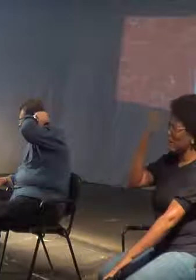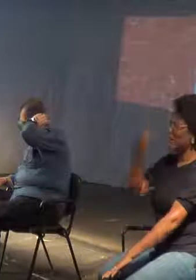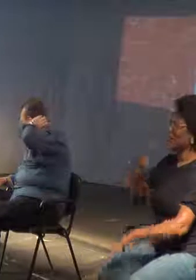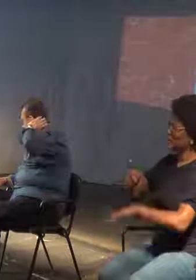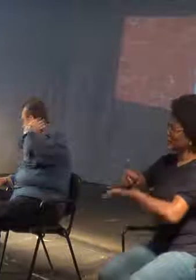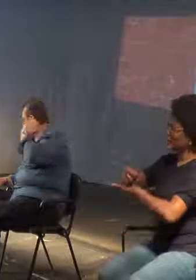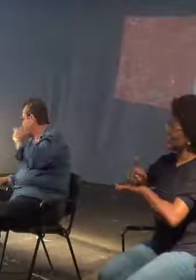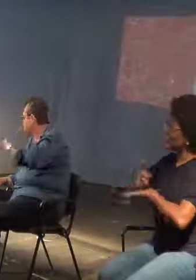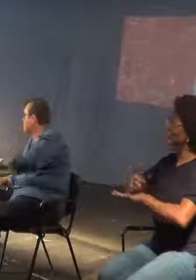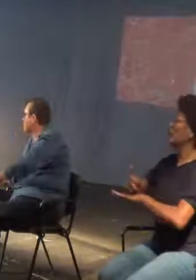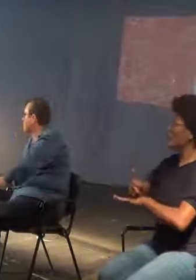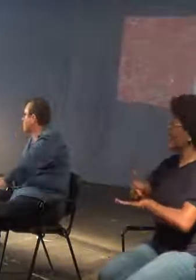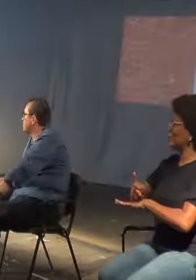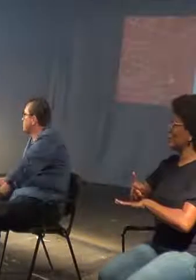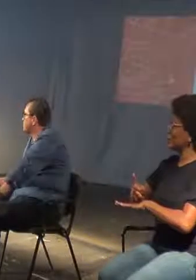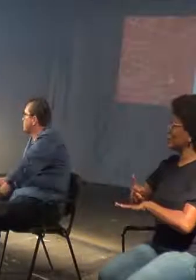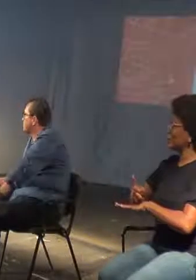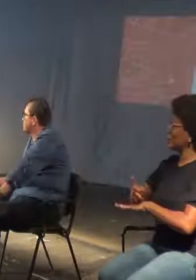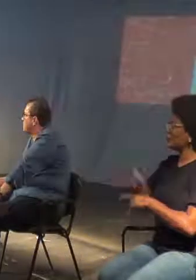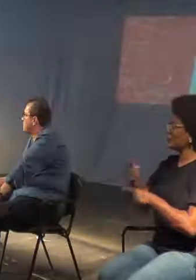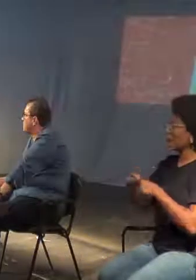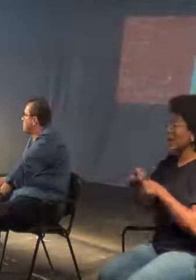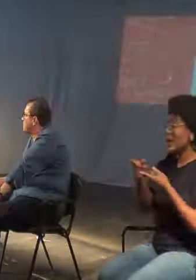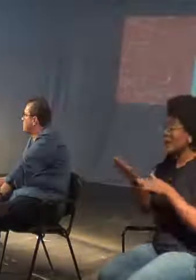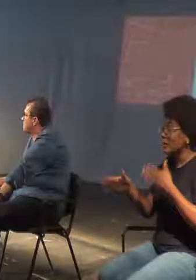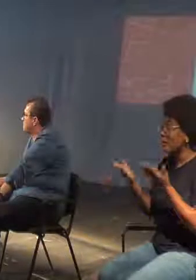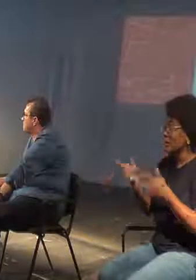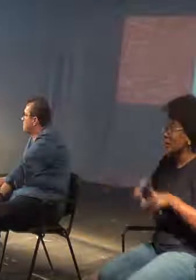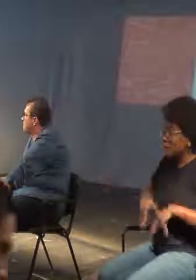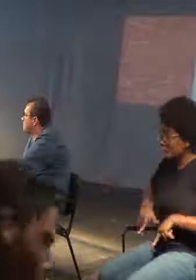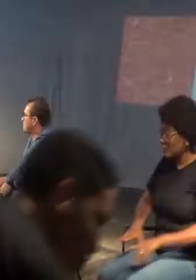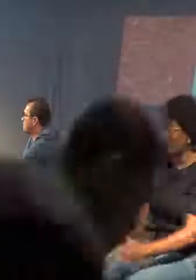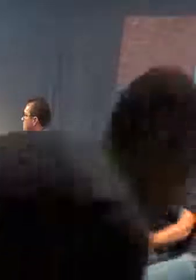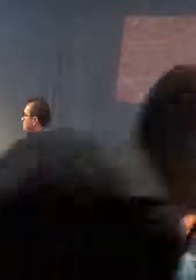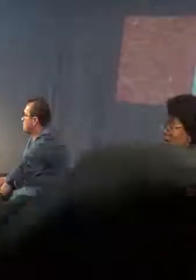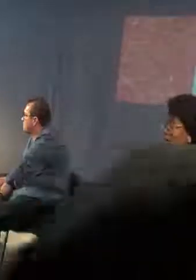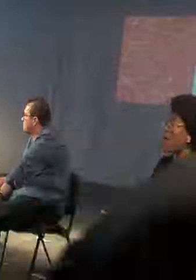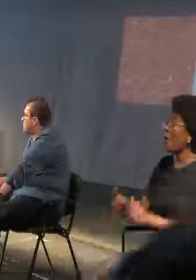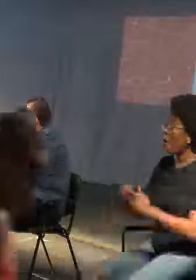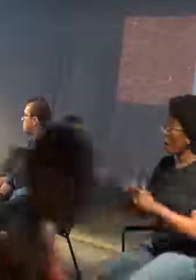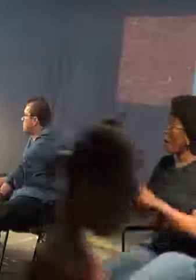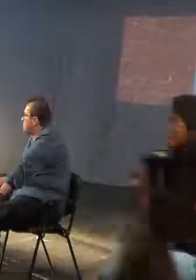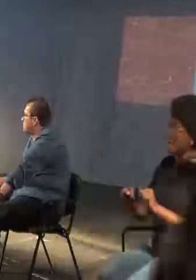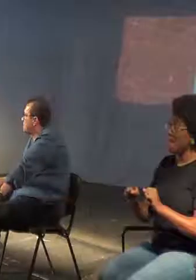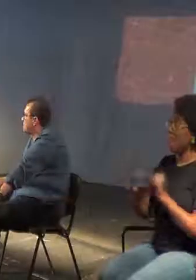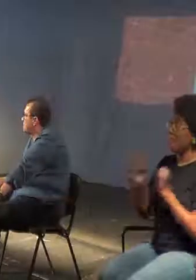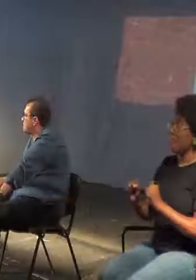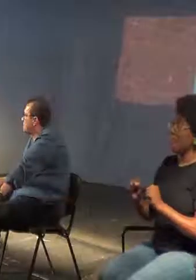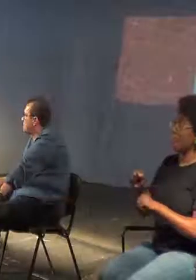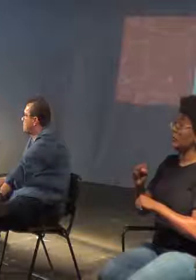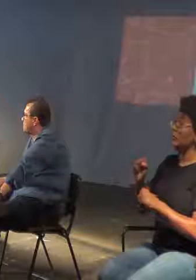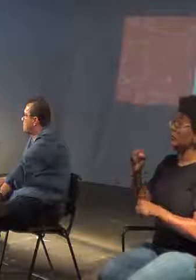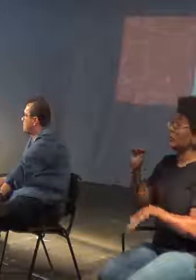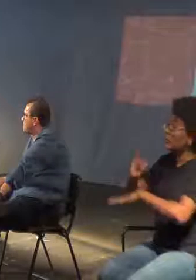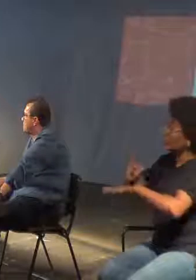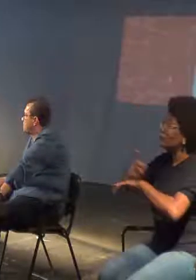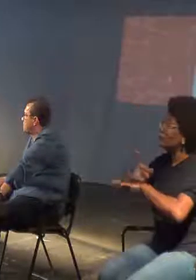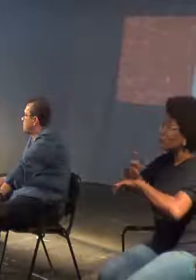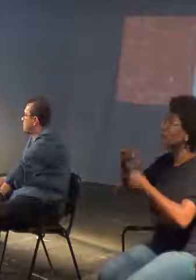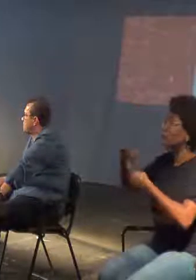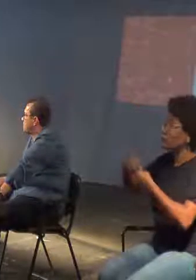gente às vezes não nasceu, mas passa a ser a nossa cidade. A terra de todos. Eu agradeço ao Instituto Nosso